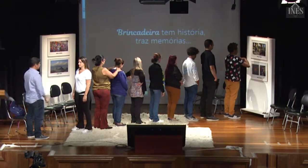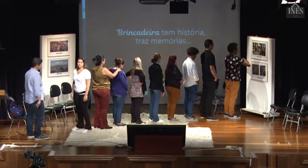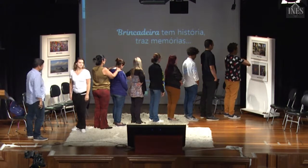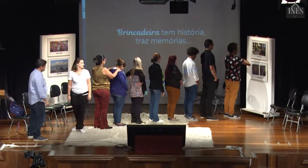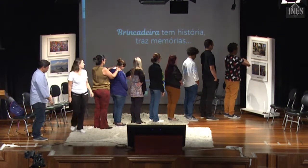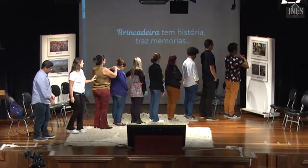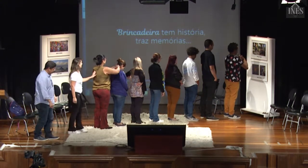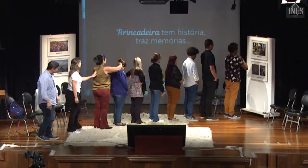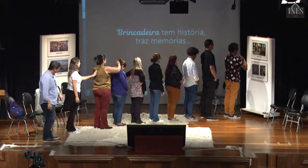Chegou atrasado.